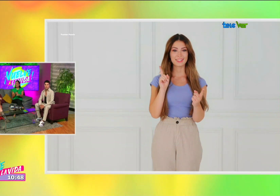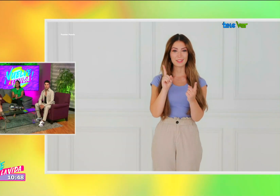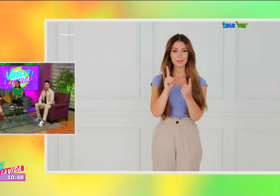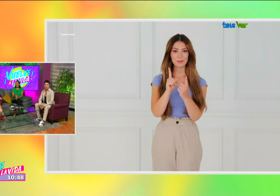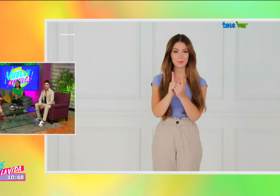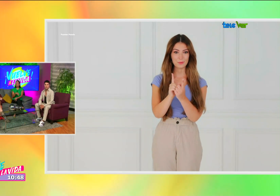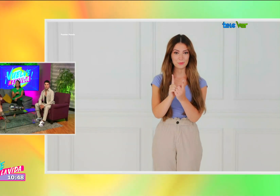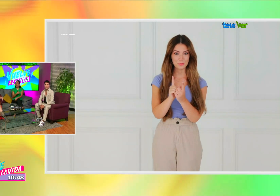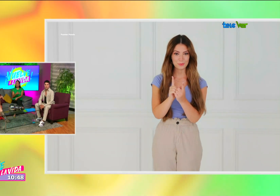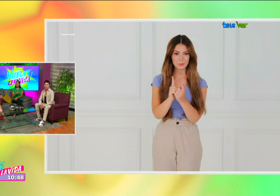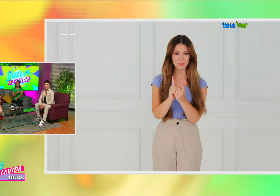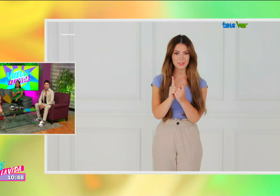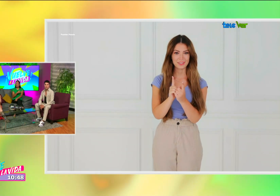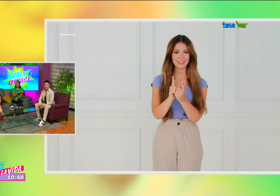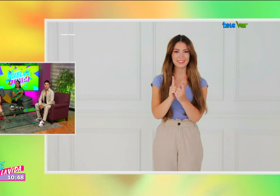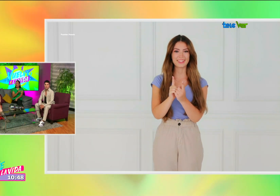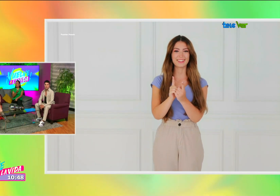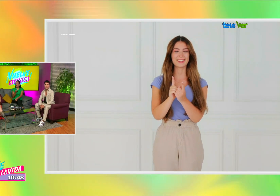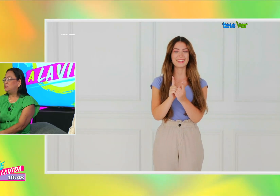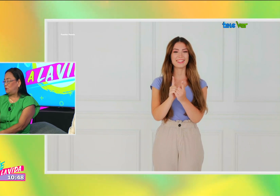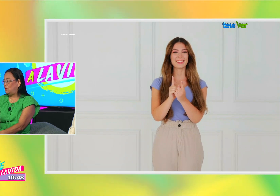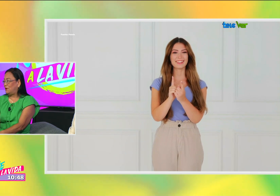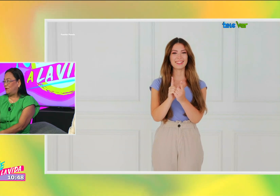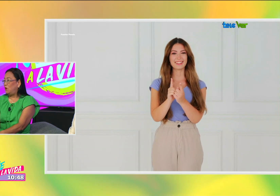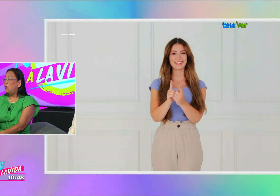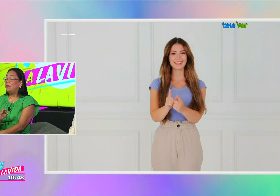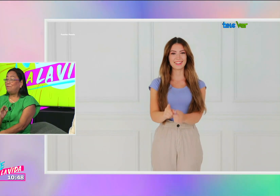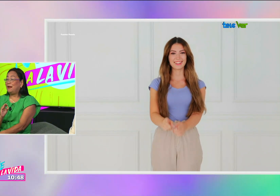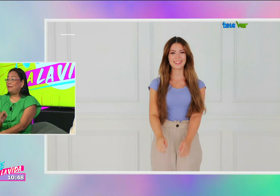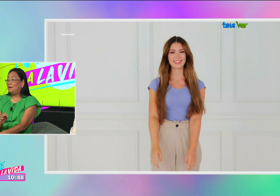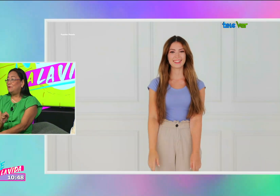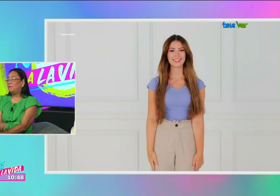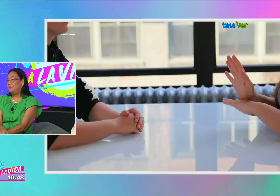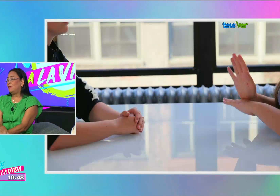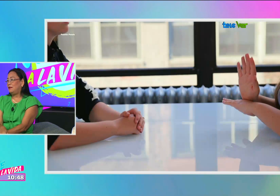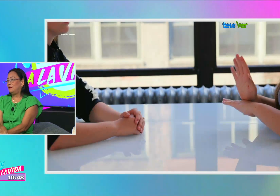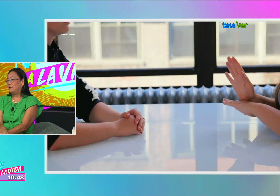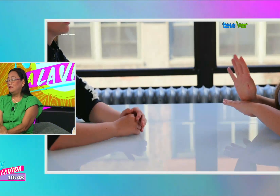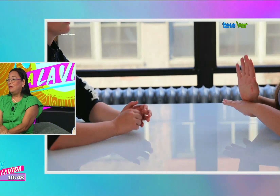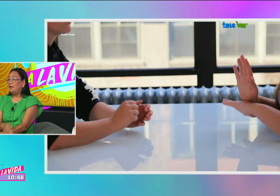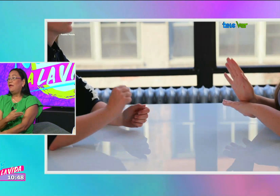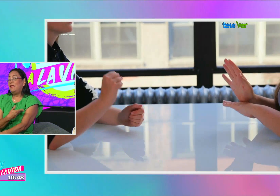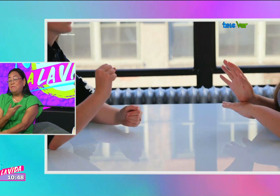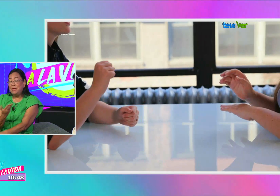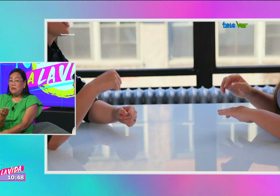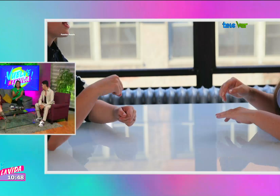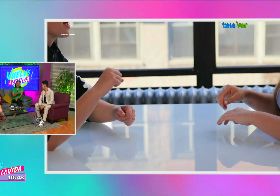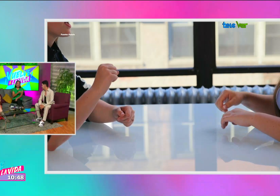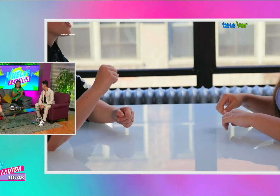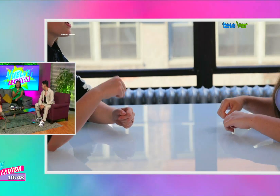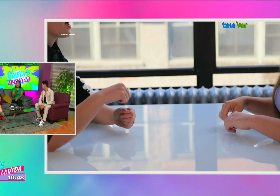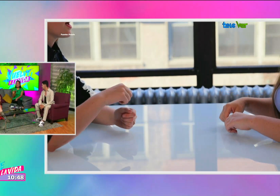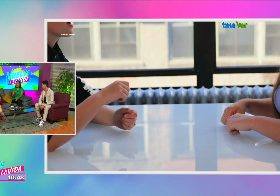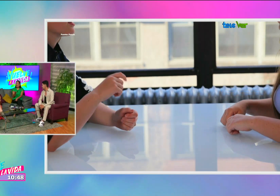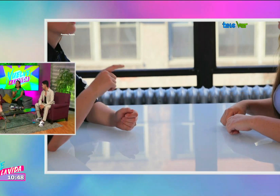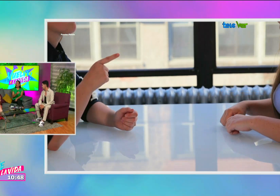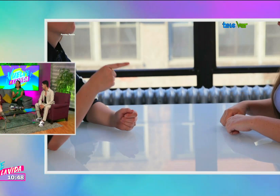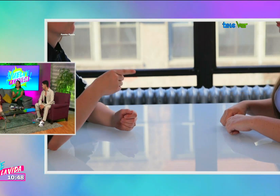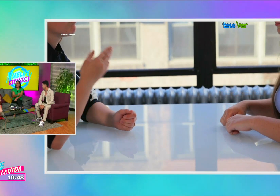gozando de todo lo que la vida nos otorga para tener una vida digna. Y invito, bueno, a toda la sociedad a aprender